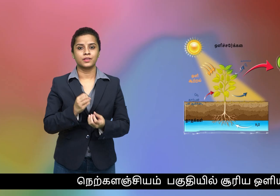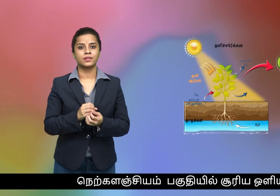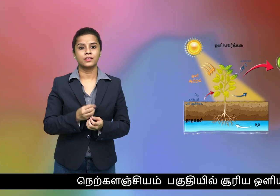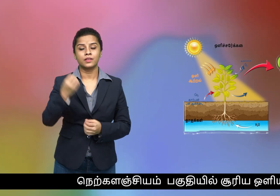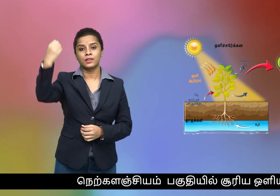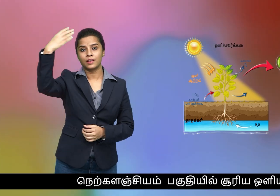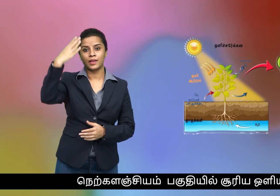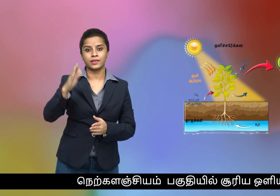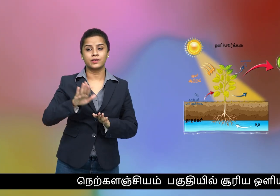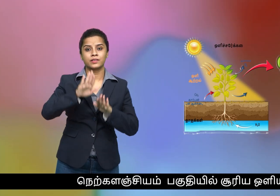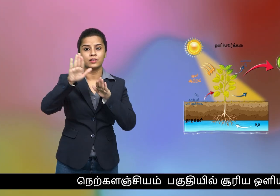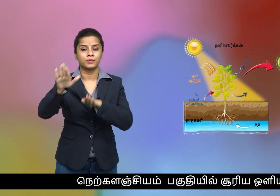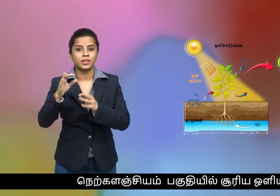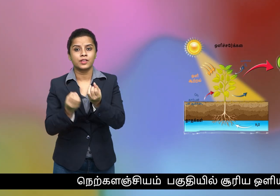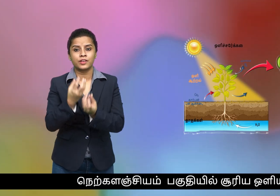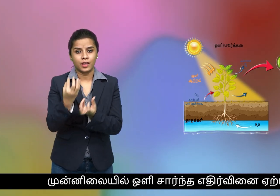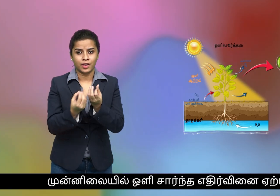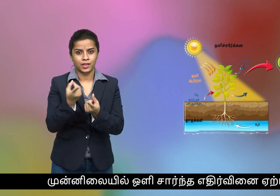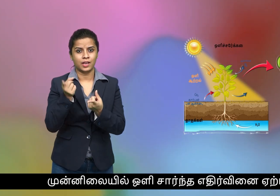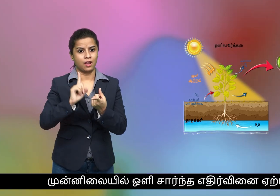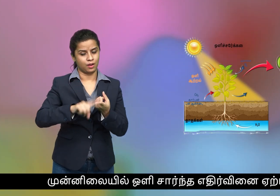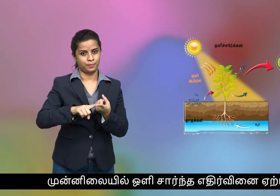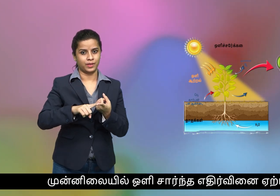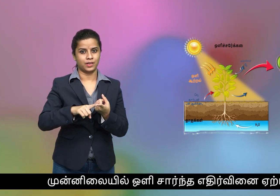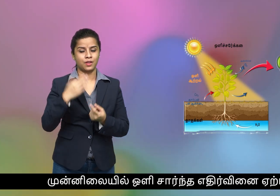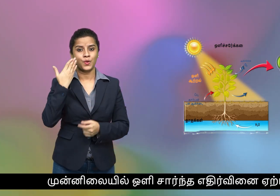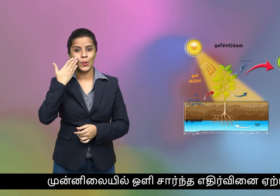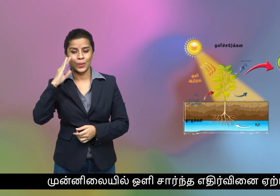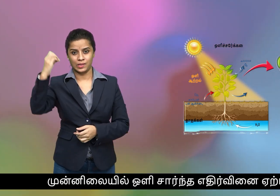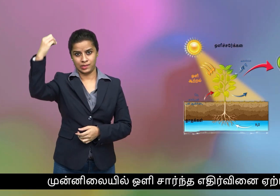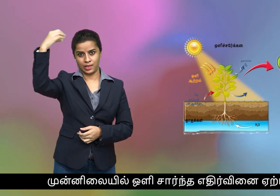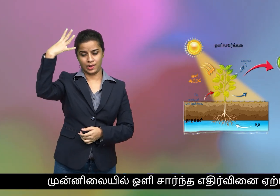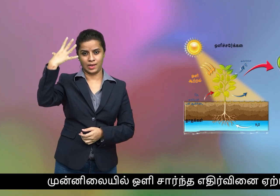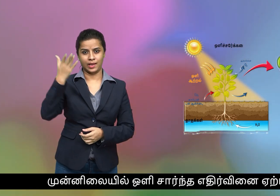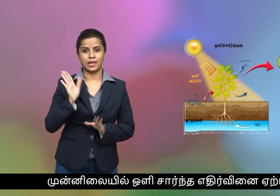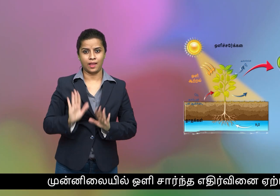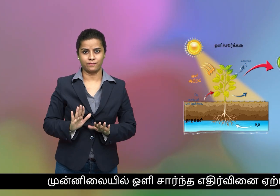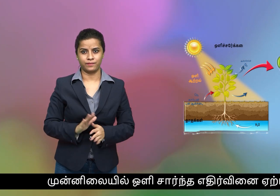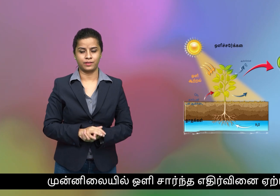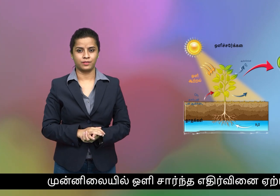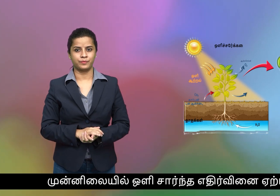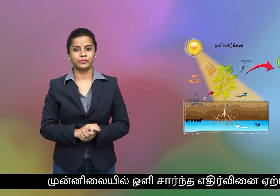நெற்களஞ்சியம் பகுதியில் சூரிய ஒளியின் முன்னிலையில் ஒளி சார்ந்த எதிர்வினை ஏற்படுகிறது.